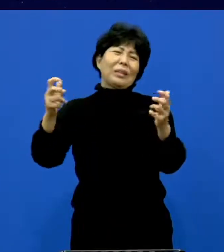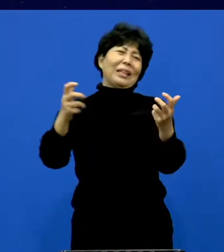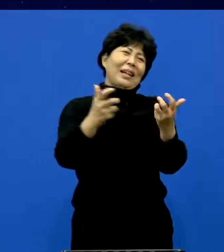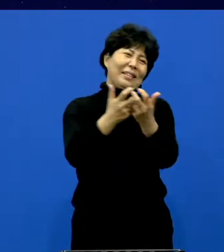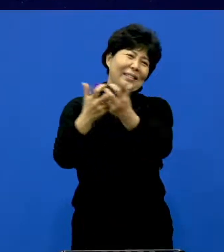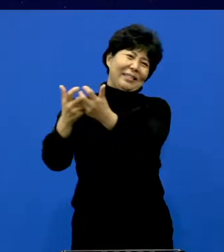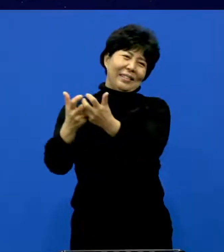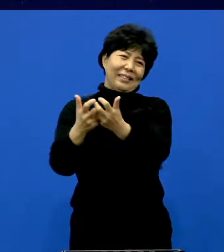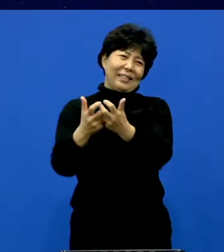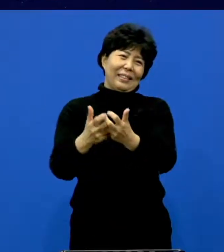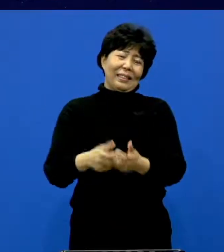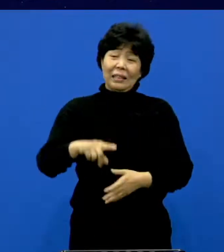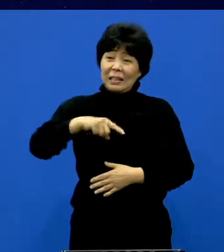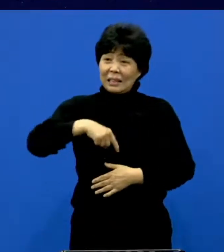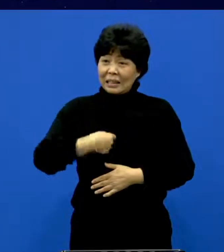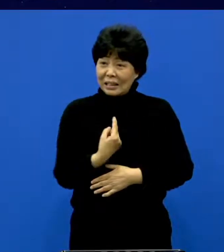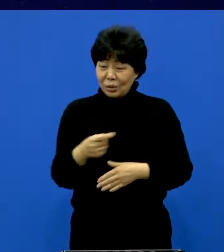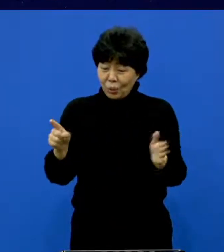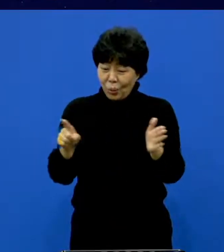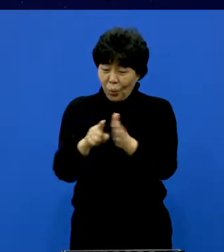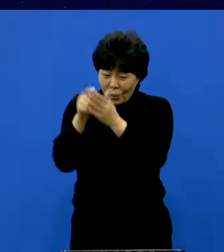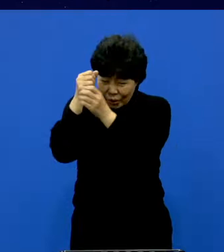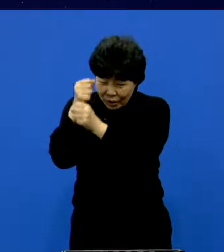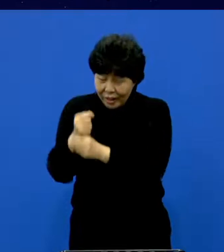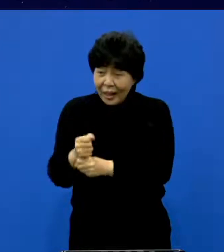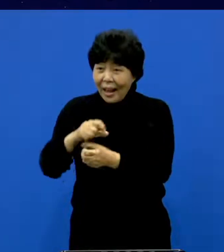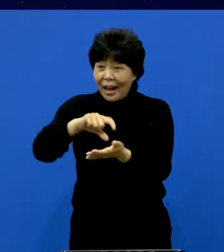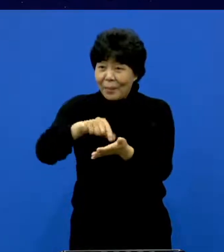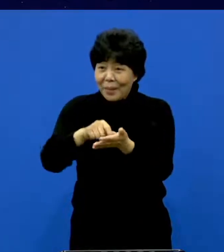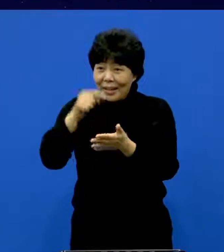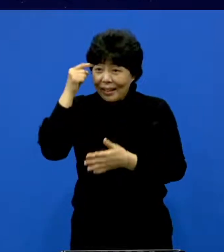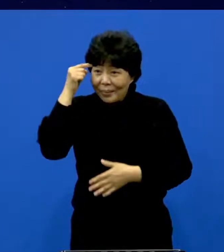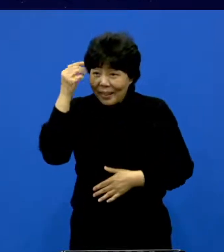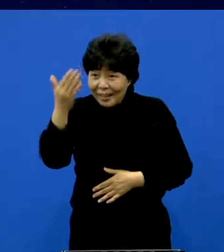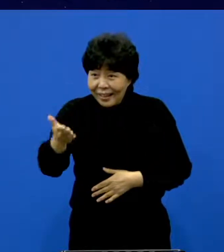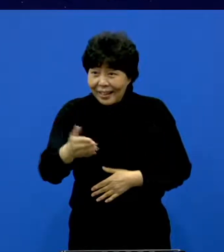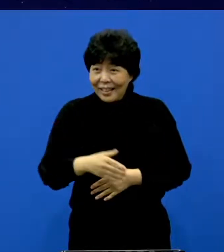여러분 자신을 신뢰할 만합니까? 제일 못 믿을 사람이 누구예요? 여러분, 자기 자신입니다.